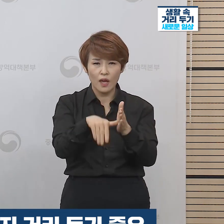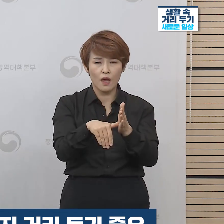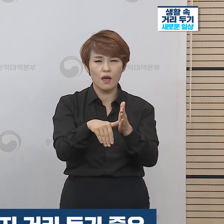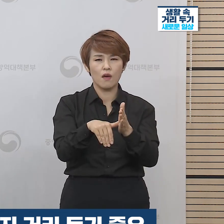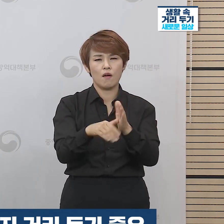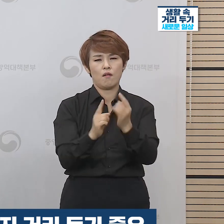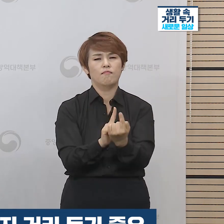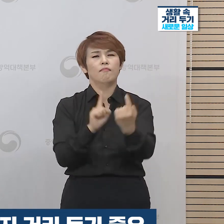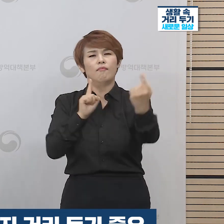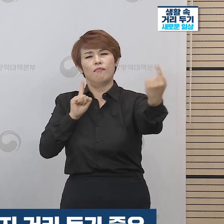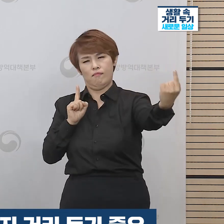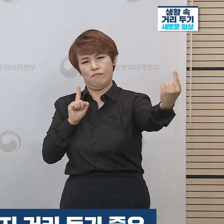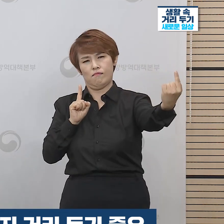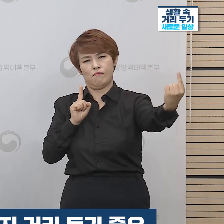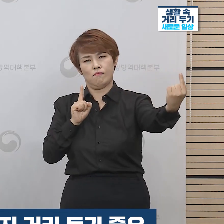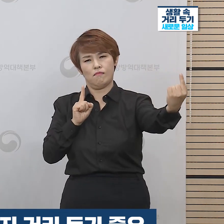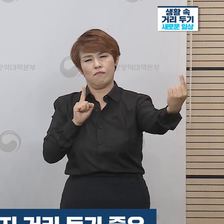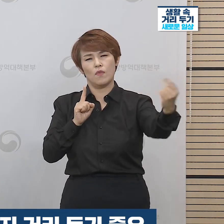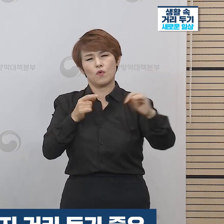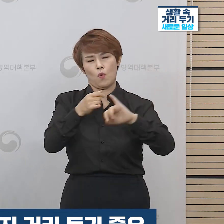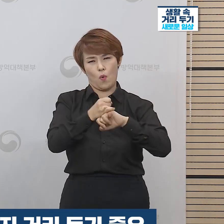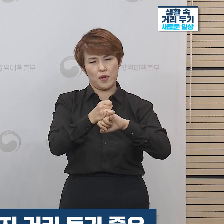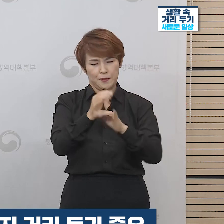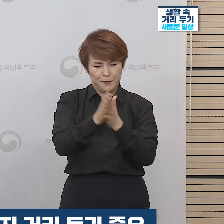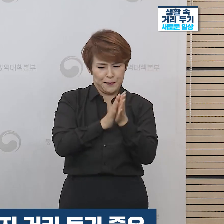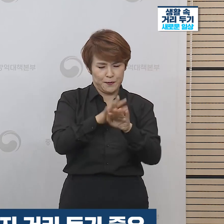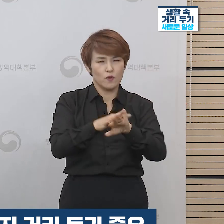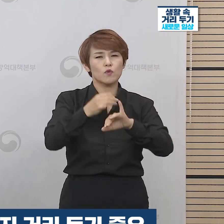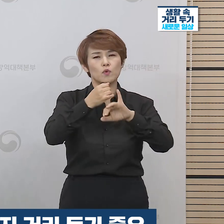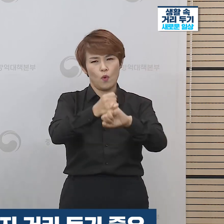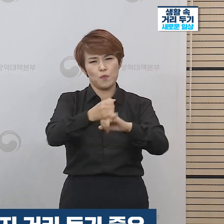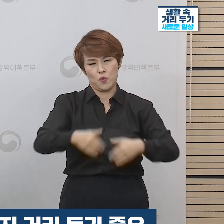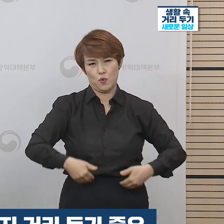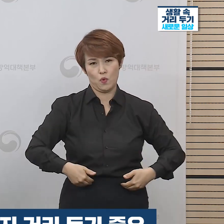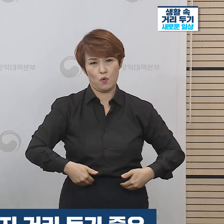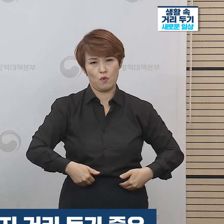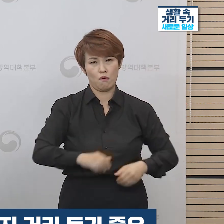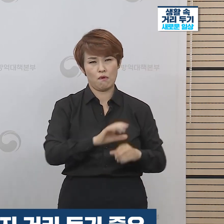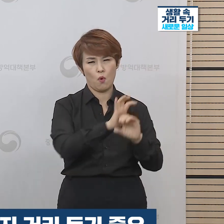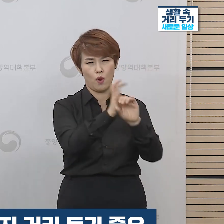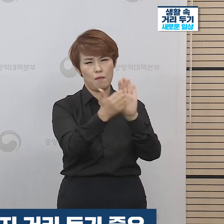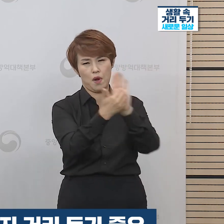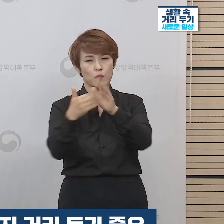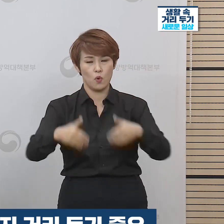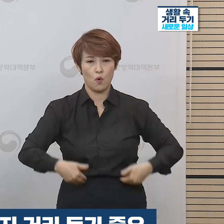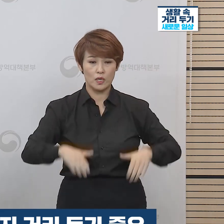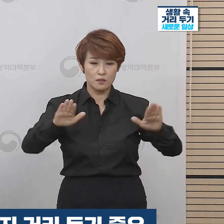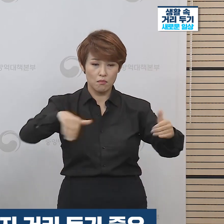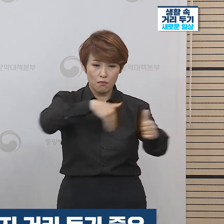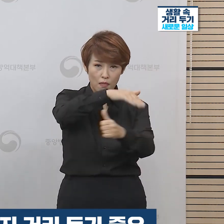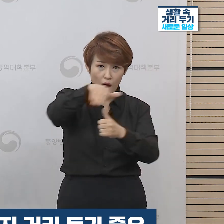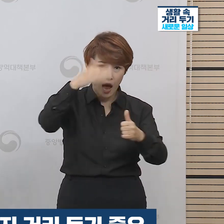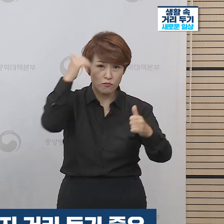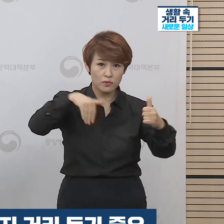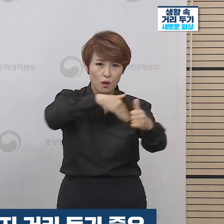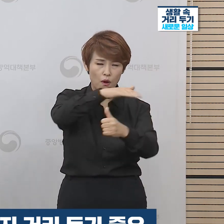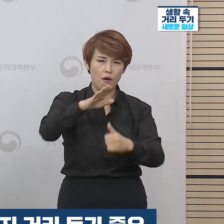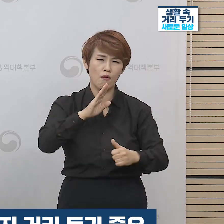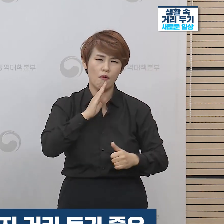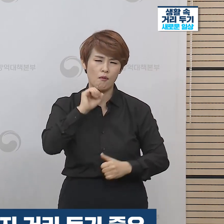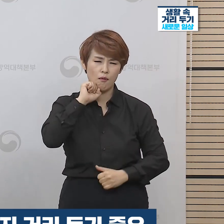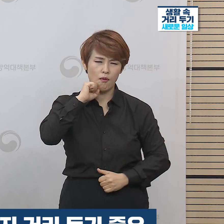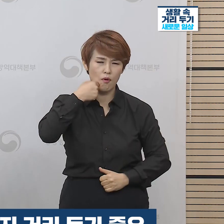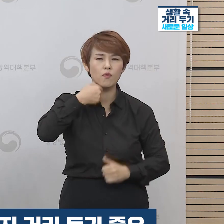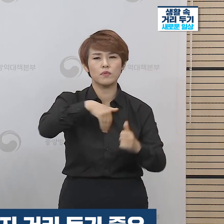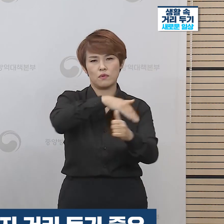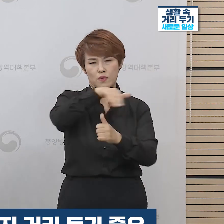유행을 잠재워 야 할 상황입니다 우리나라의 현재 상황은 매우 아슬아슬하고 긴장된 상황 이며